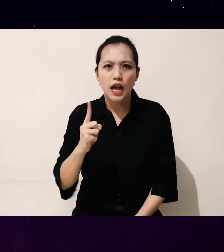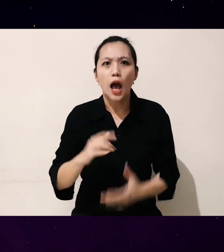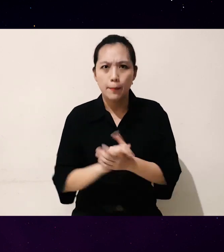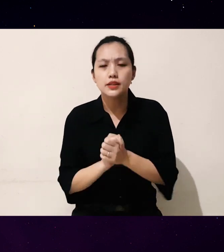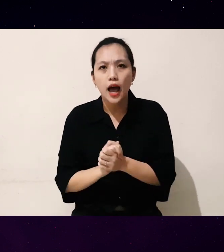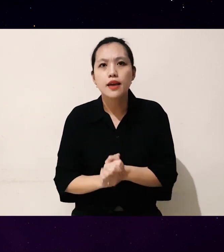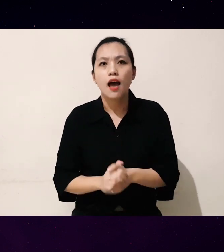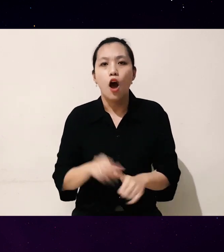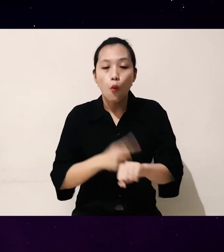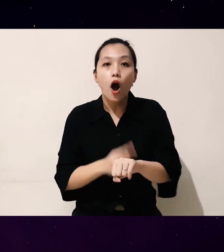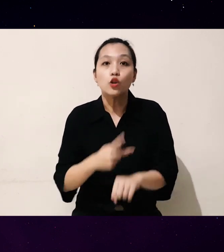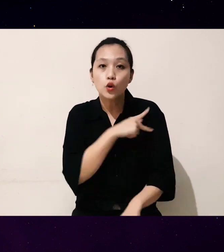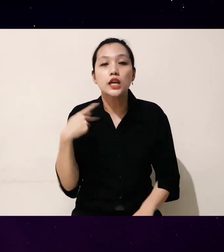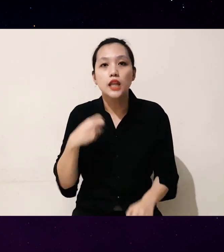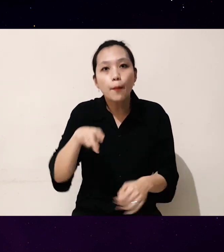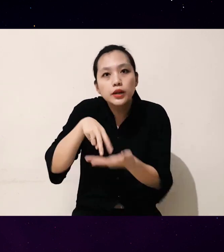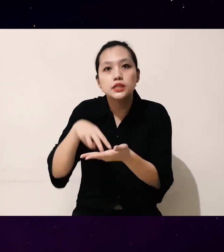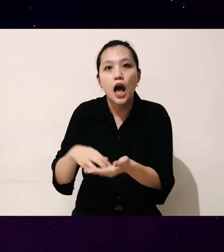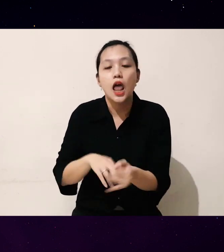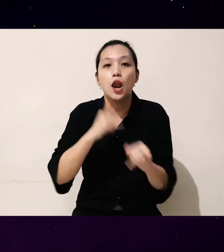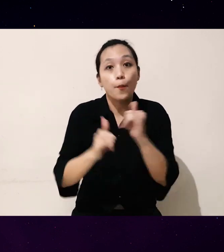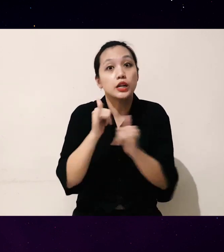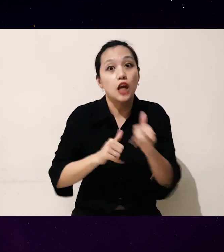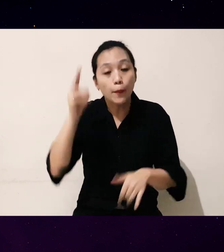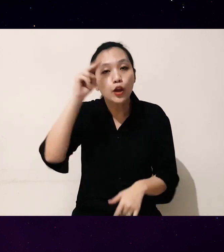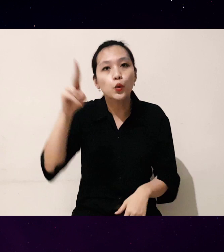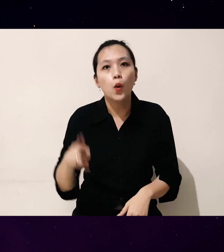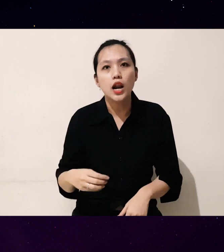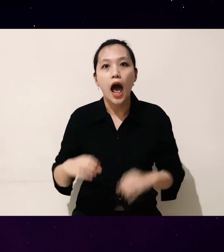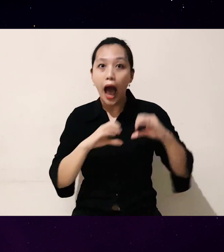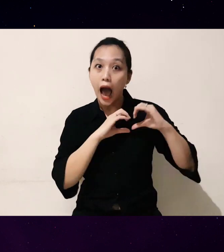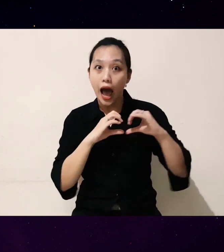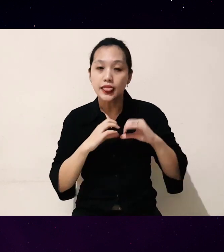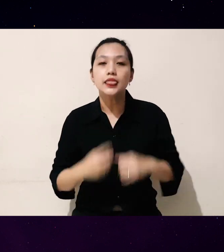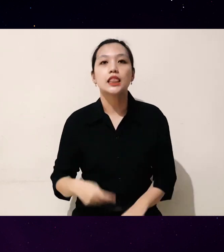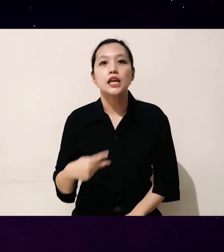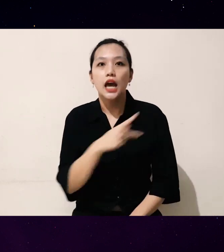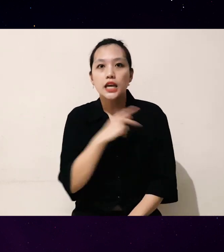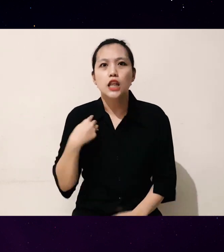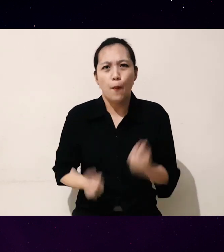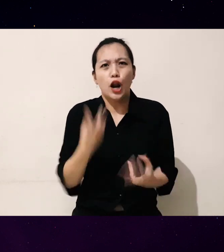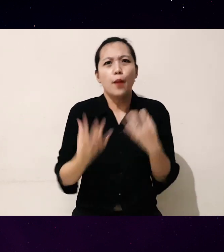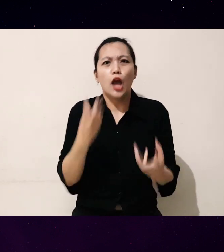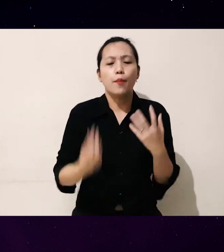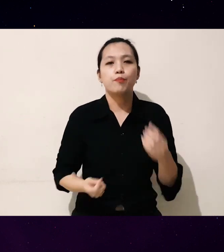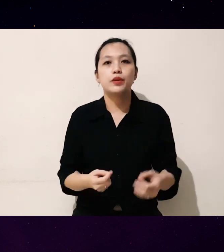pasti akan terjadi saat Anda berjalan dengan Tuhan. Hati Anda akan berkobar-kobar oleh Roh Kudus. Ada